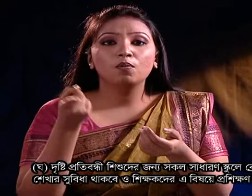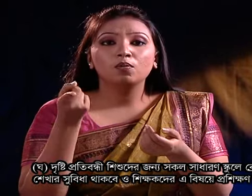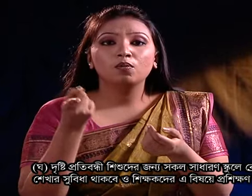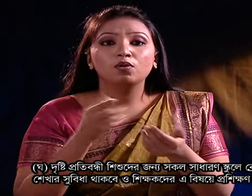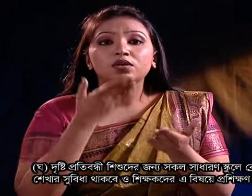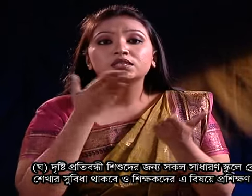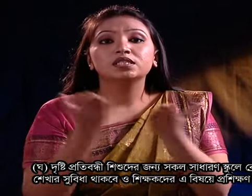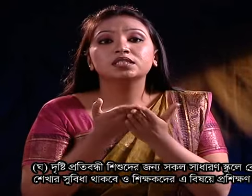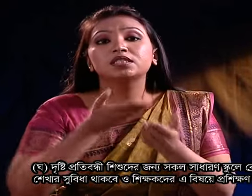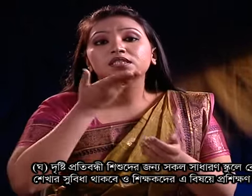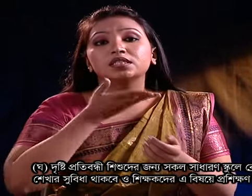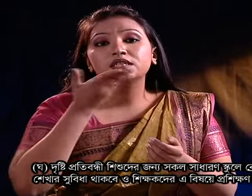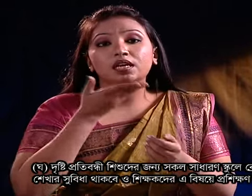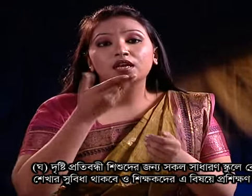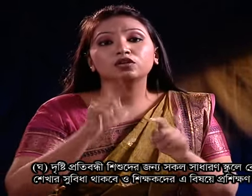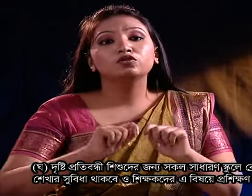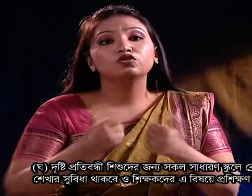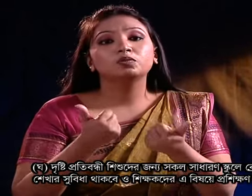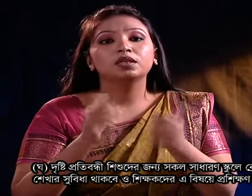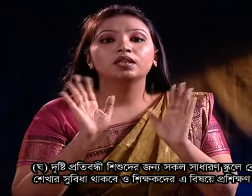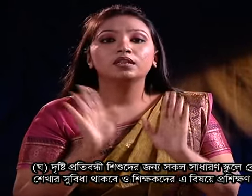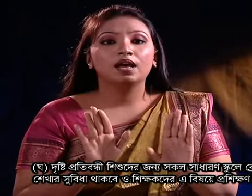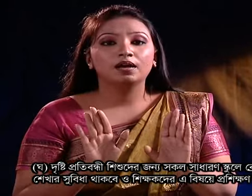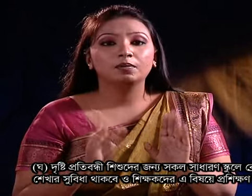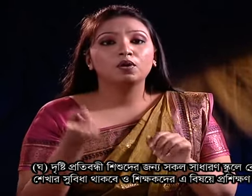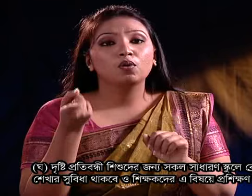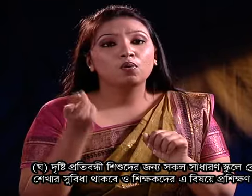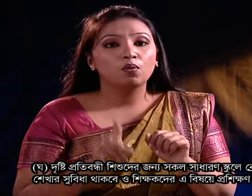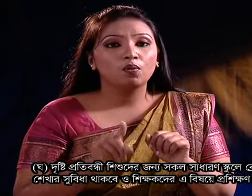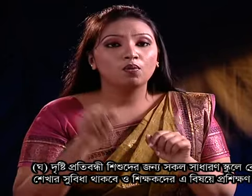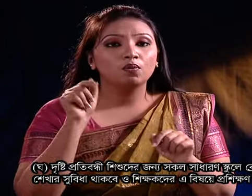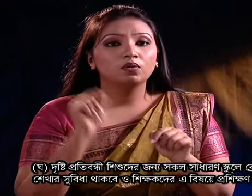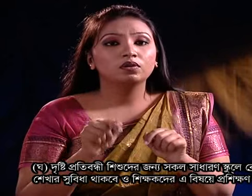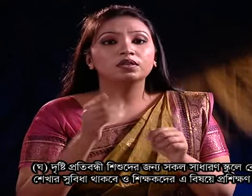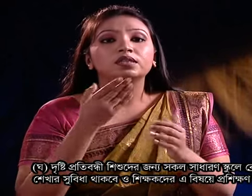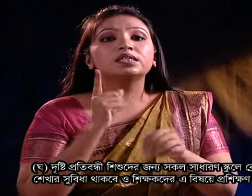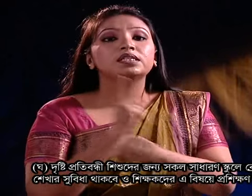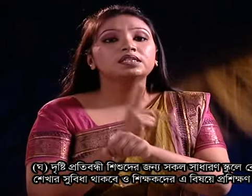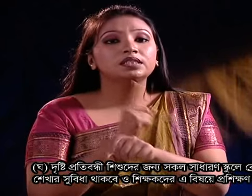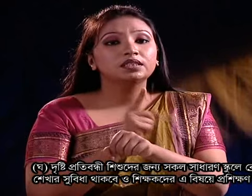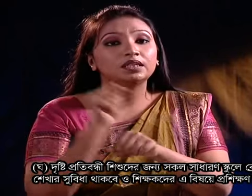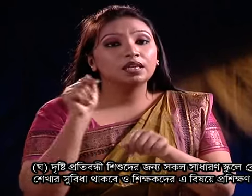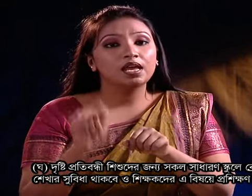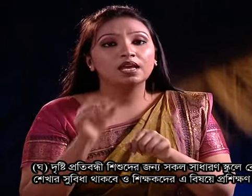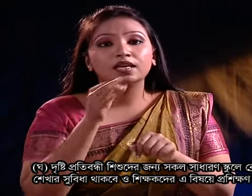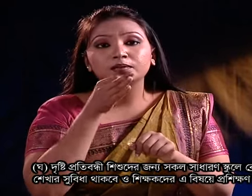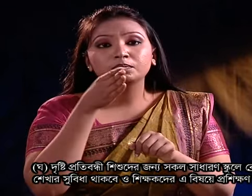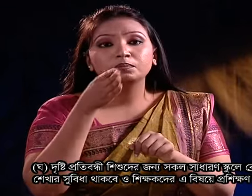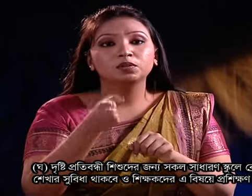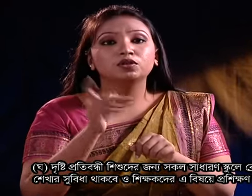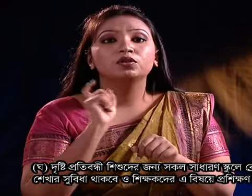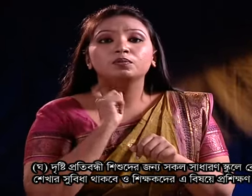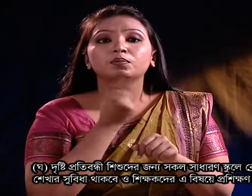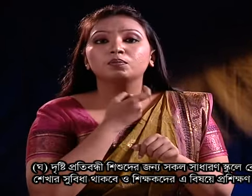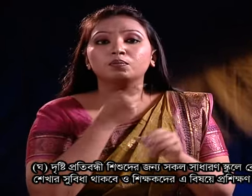থাকবে ও শিক্ষকদের এ বিষয়ে প্রশিক্ষণ দিতে হবে।